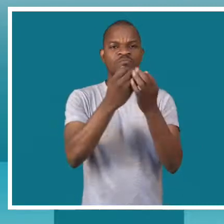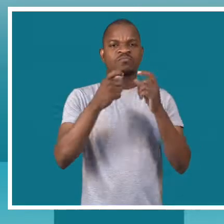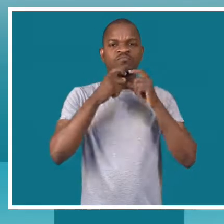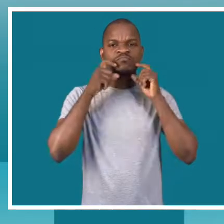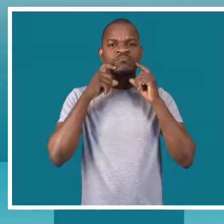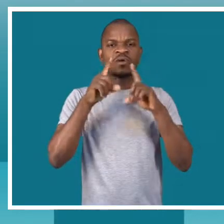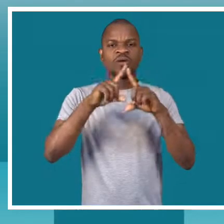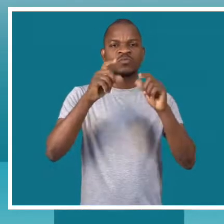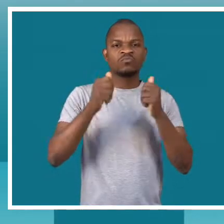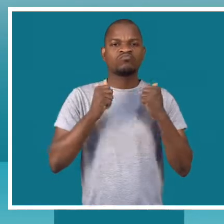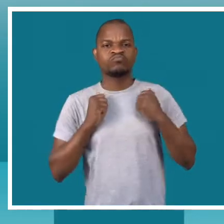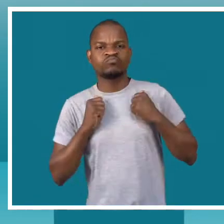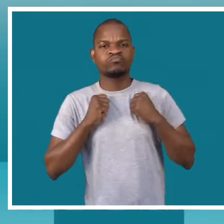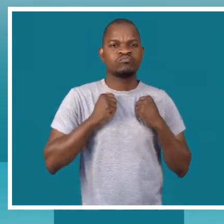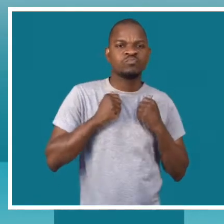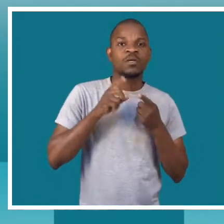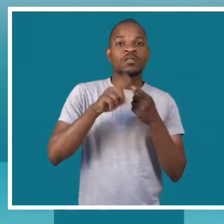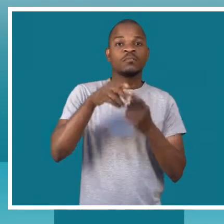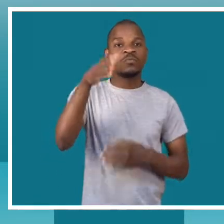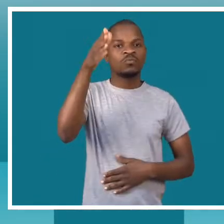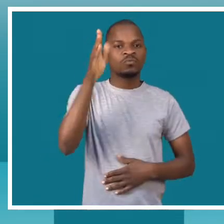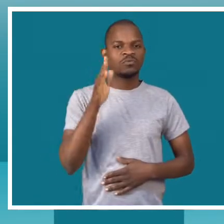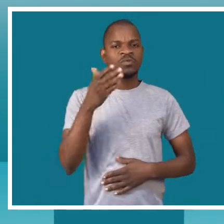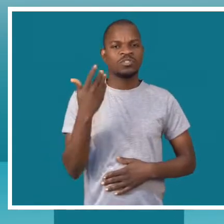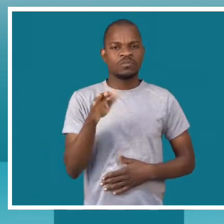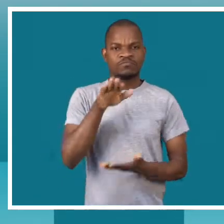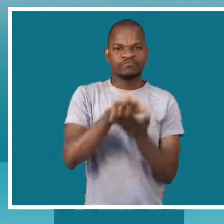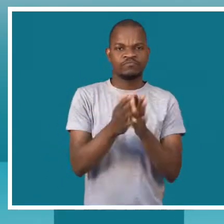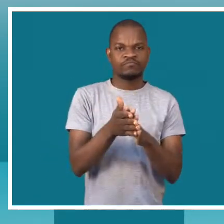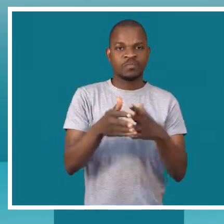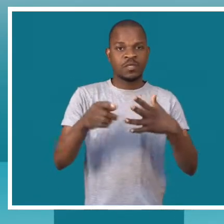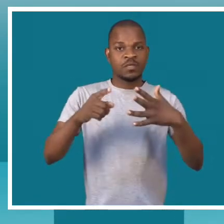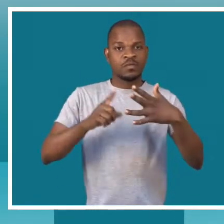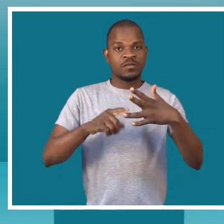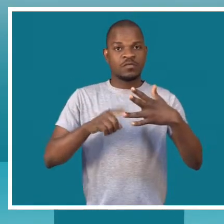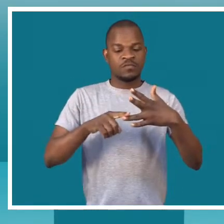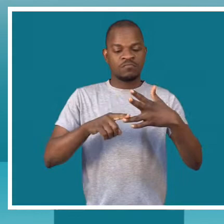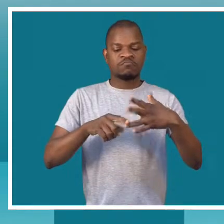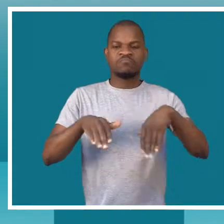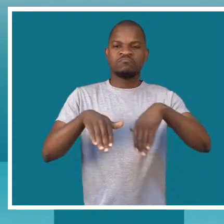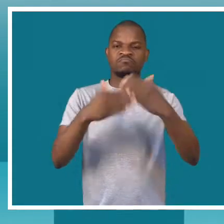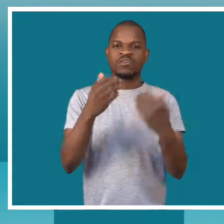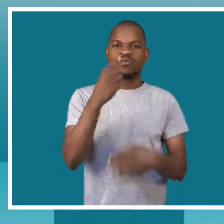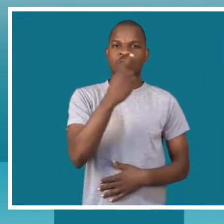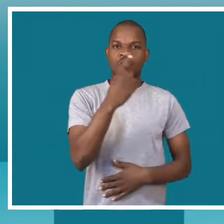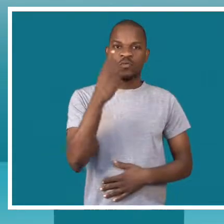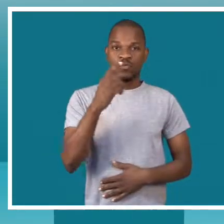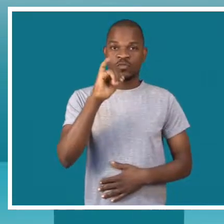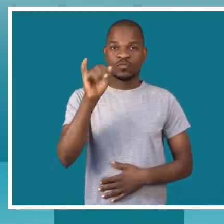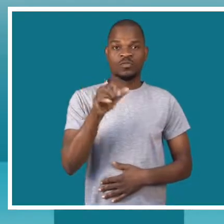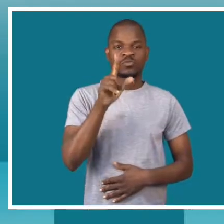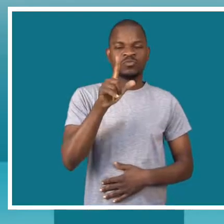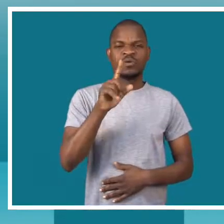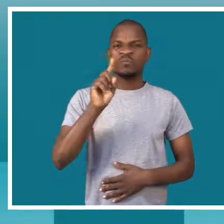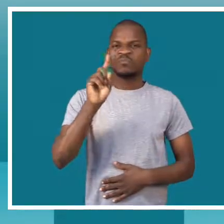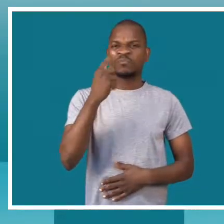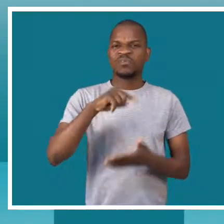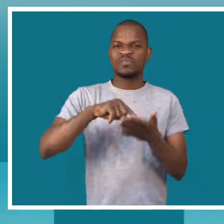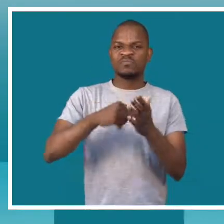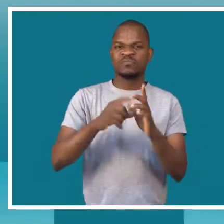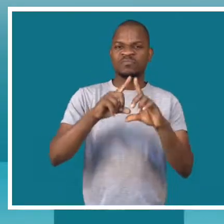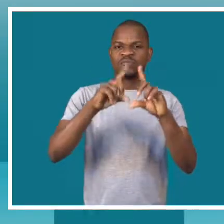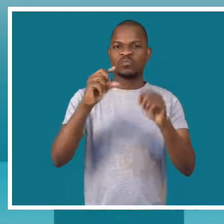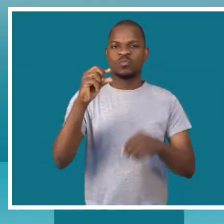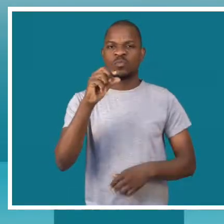A Federação Moçambicana de Turismo e Hotelaria realiza esta quinta-feira, 11 de julho, a primeira edição da Gala do